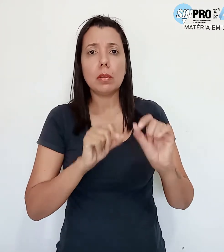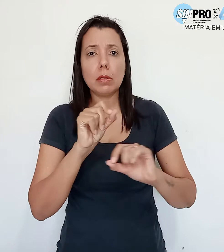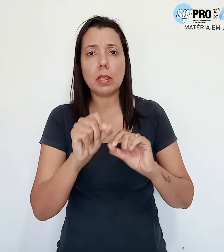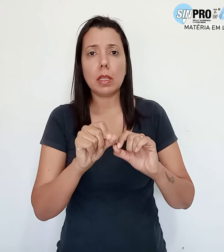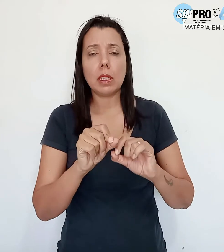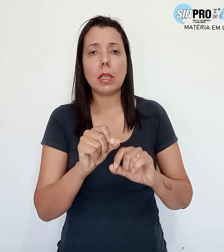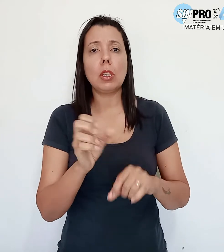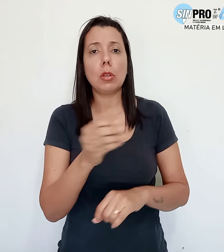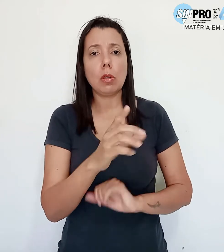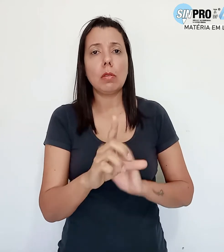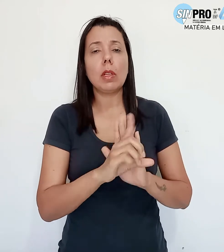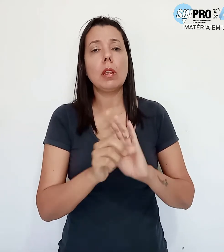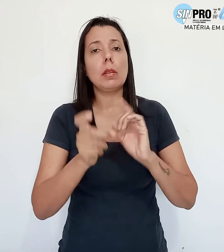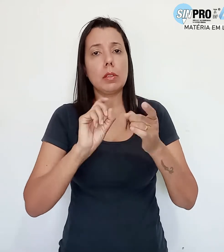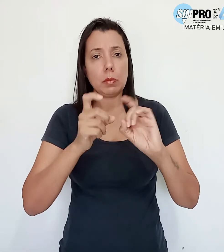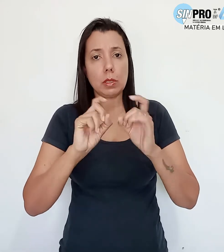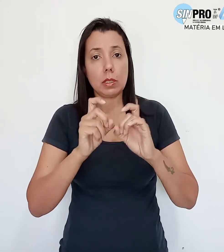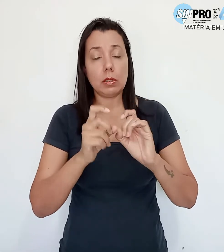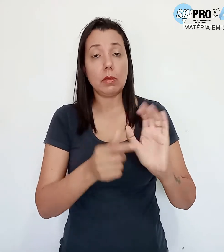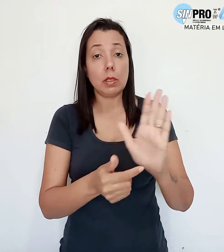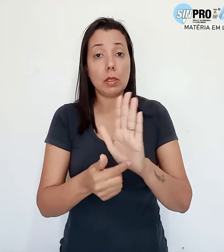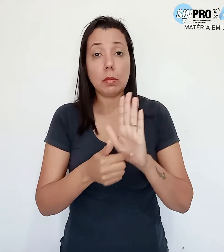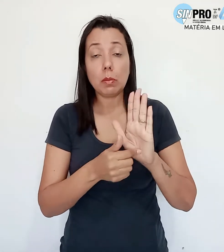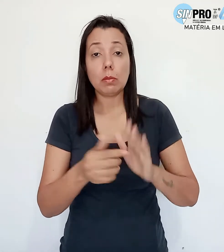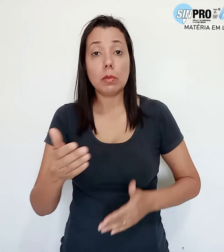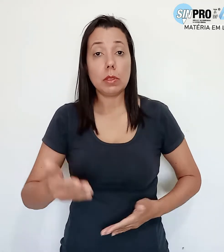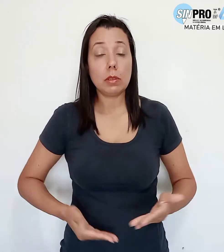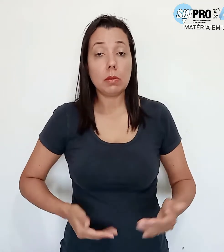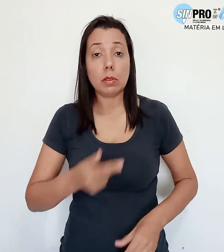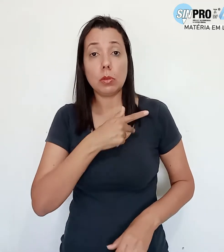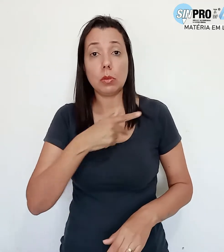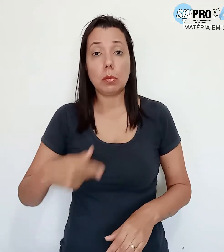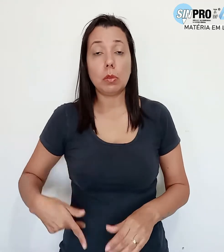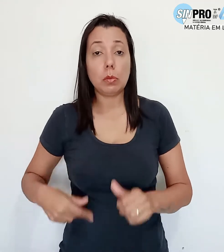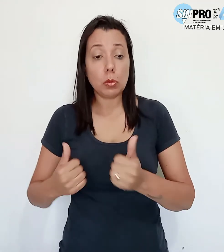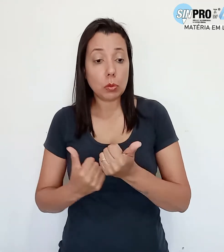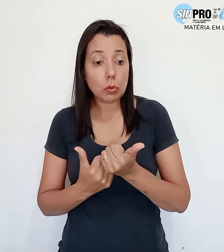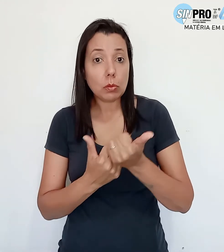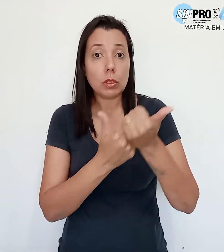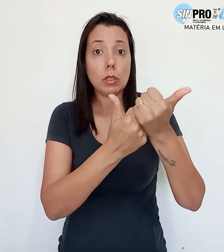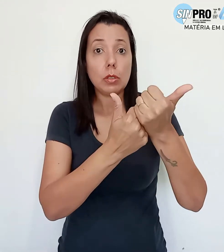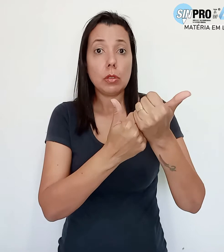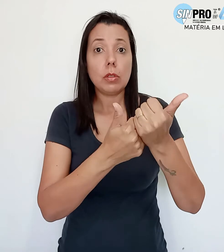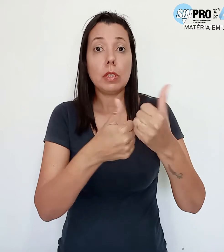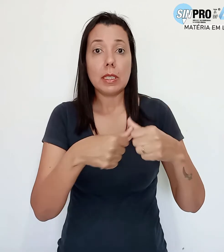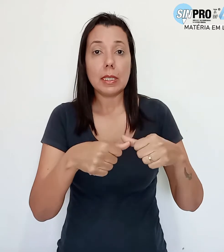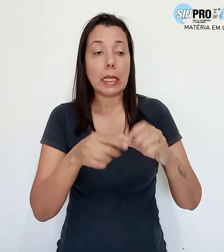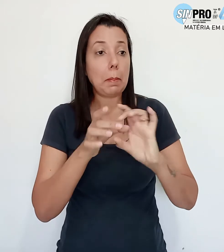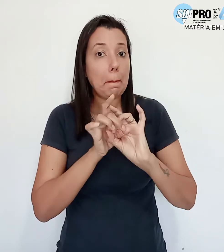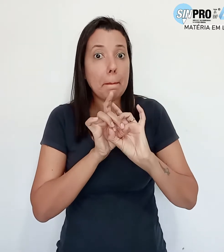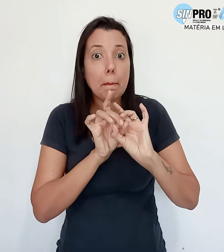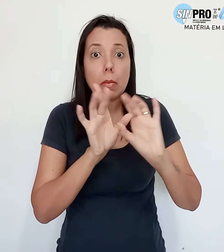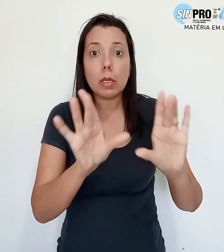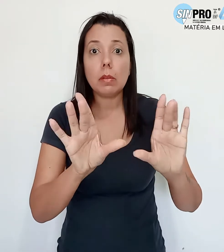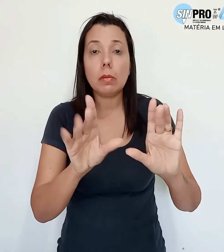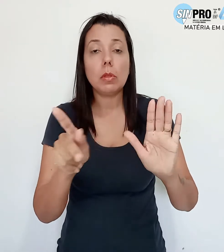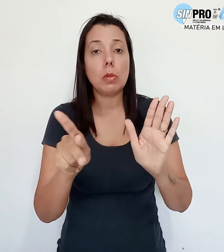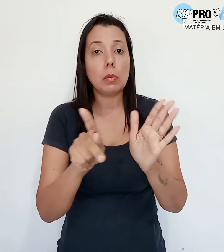uma reforma administrativa que coloca o serviço público como subsidiário. Isso está escancarado no próprio texto